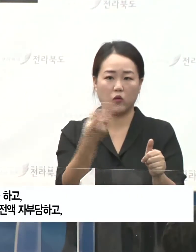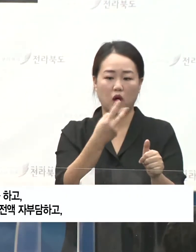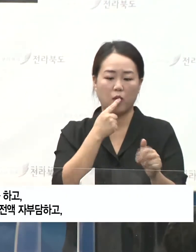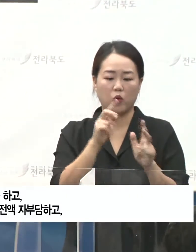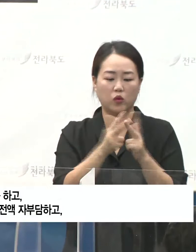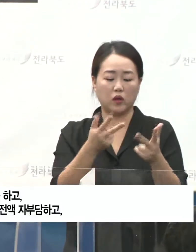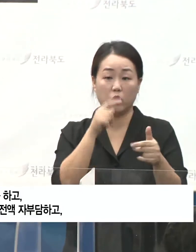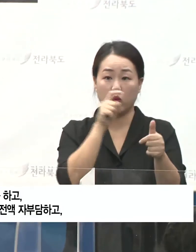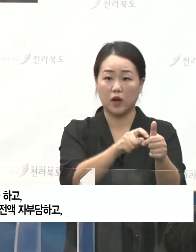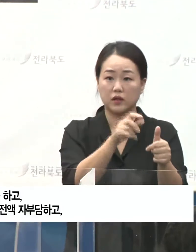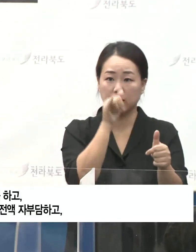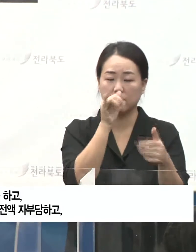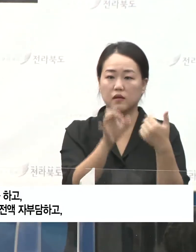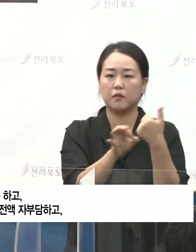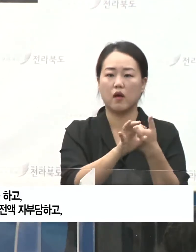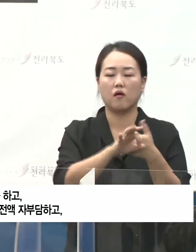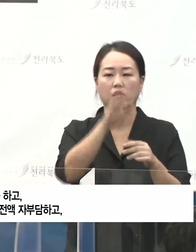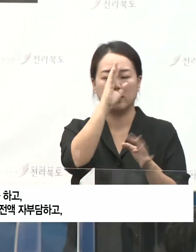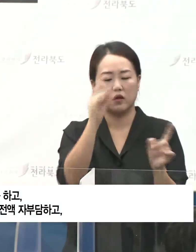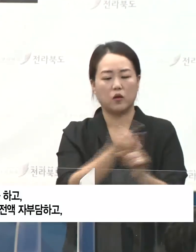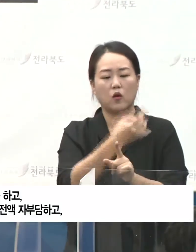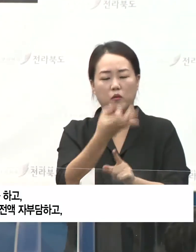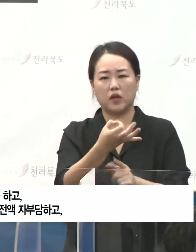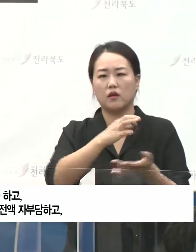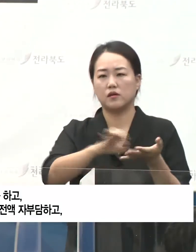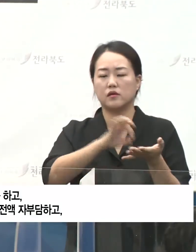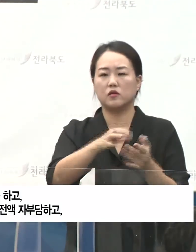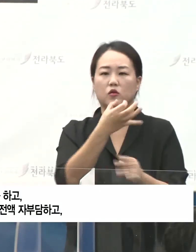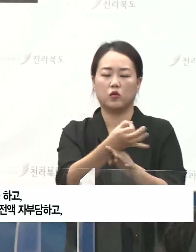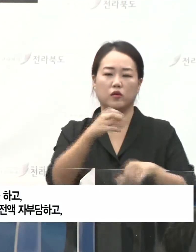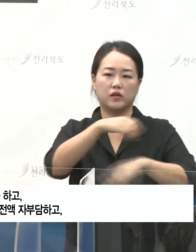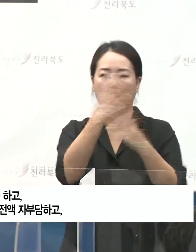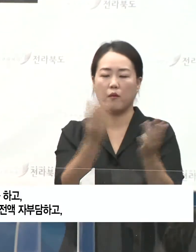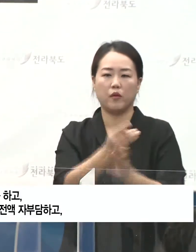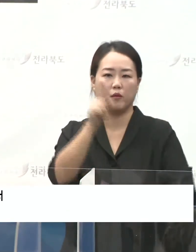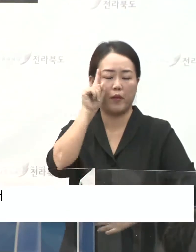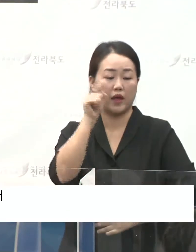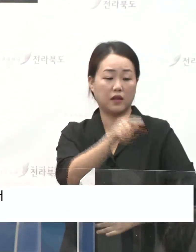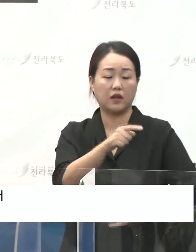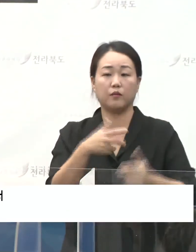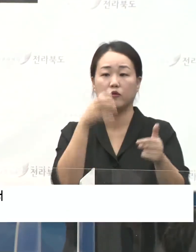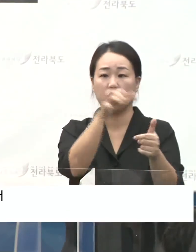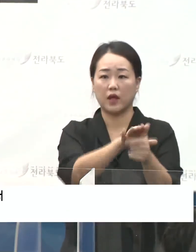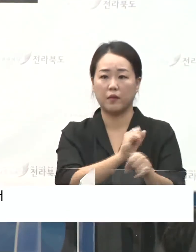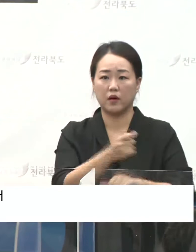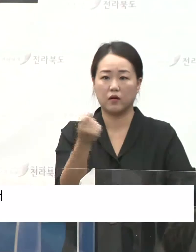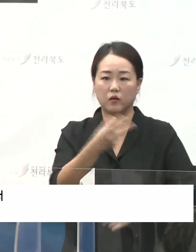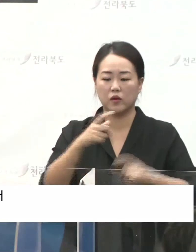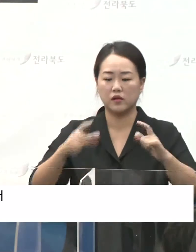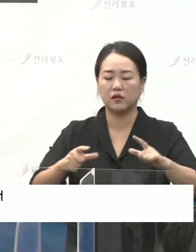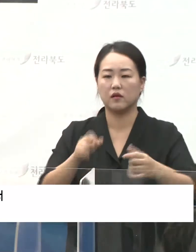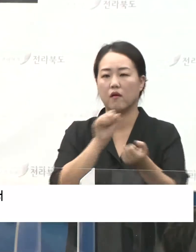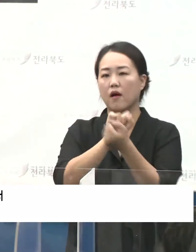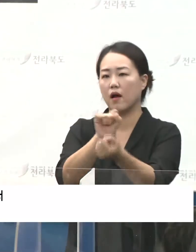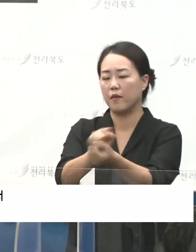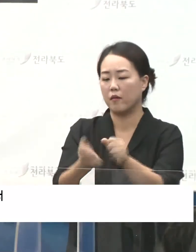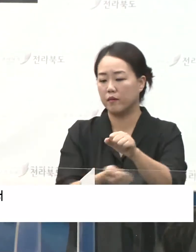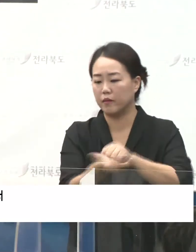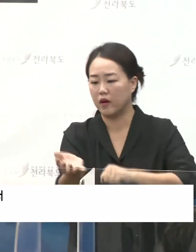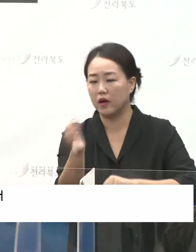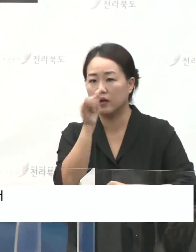본인 확진 시 치료비 등에 대해서 전액 자부담하고 또 지역 감염 전파